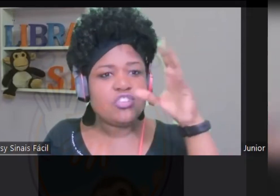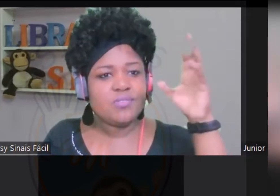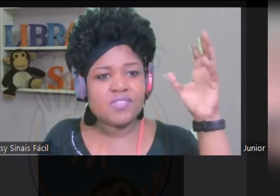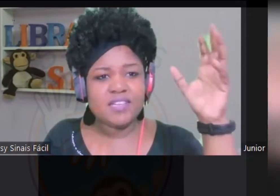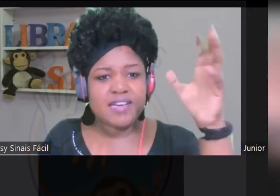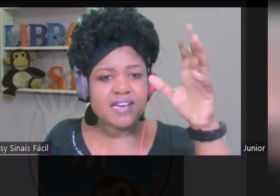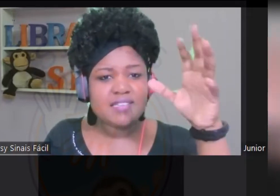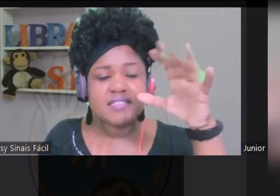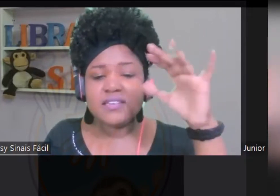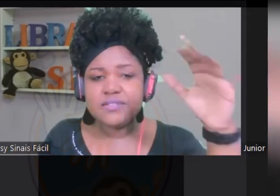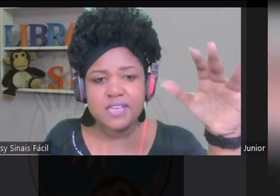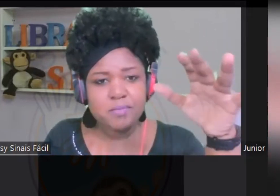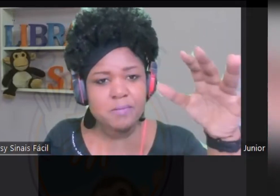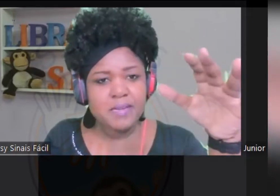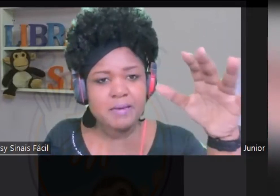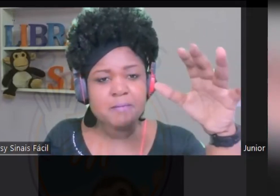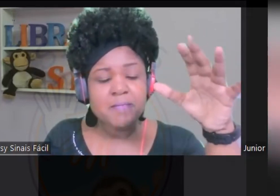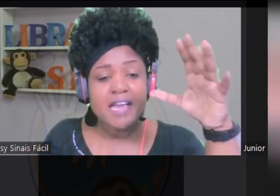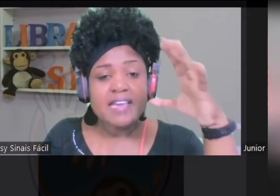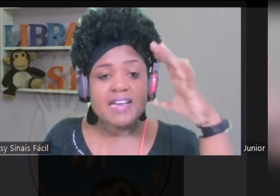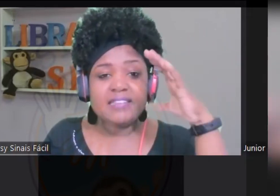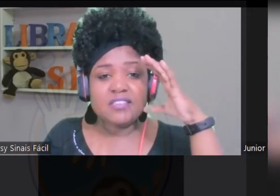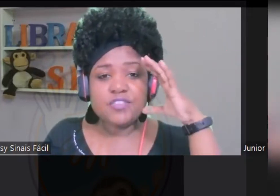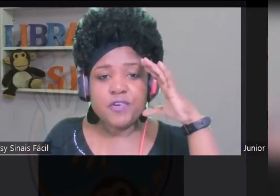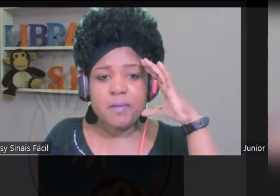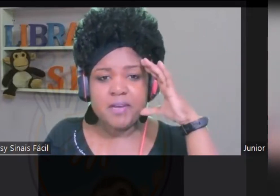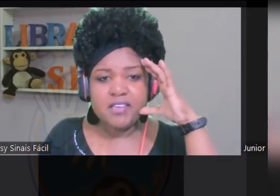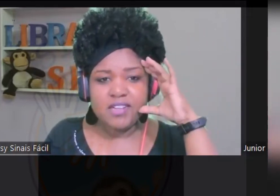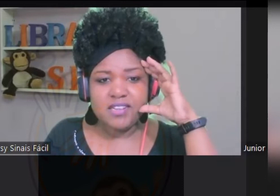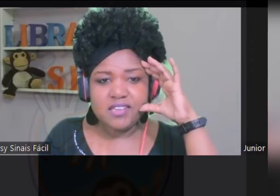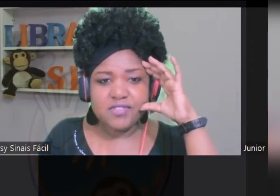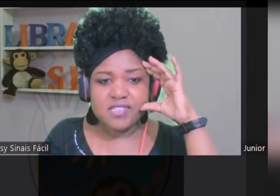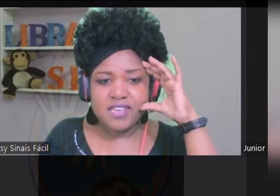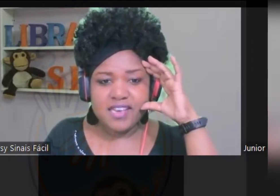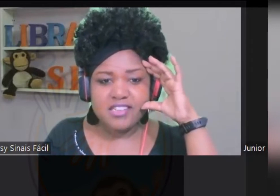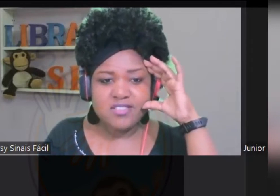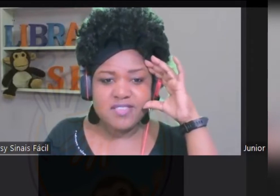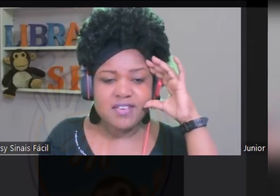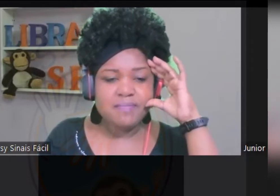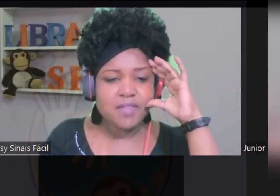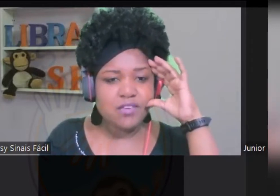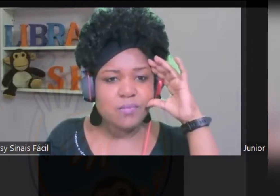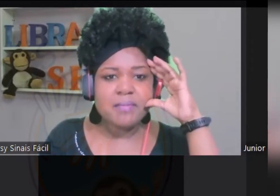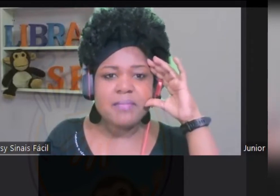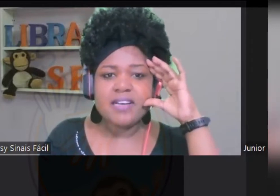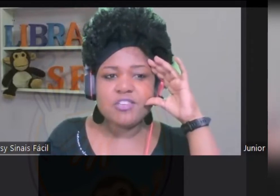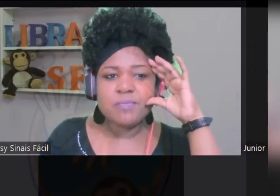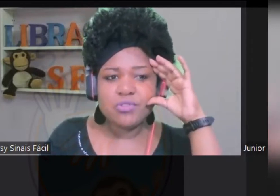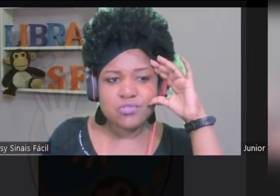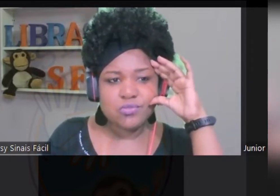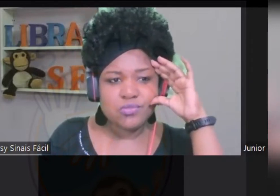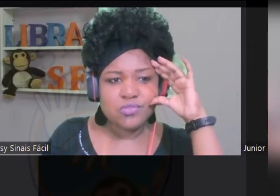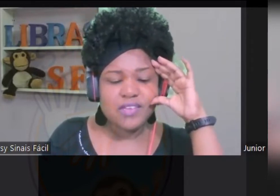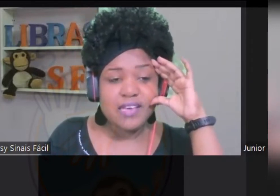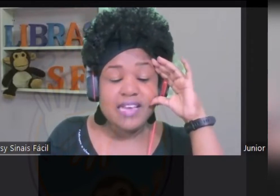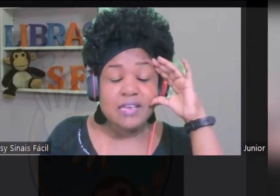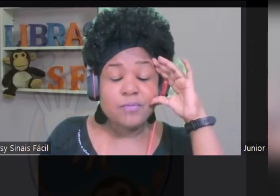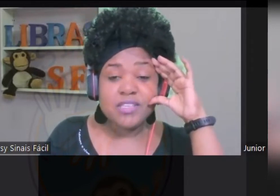confundir os sinais, não tem problema. E aí transforma aquilo ali que você quer dizer em uma imagem para o surdo. E